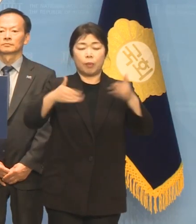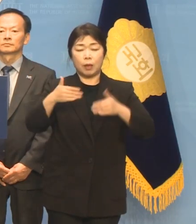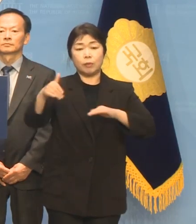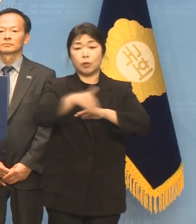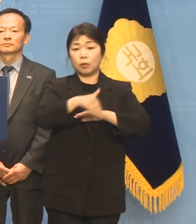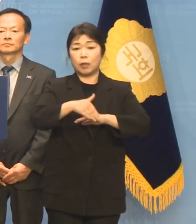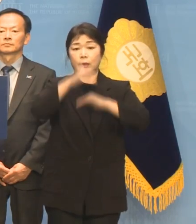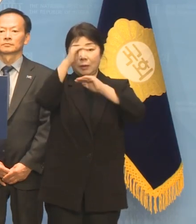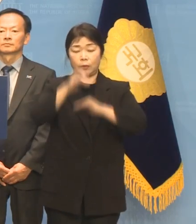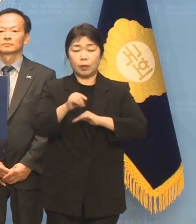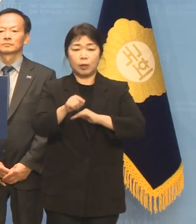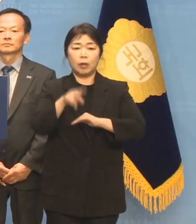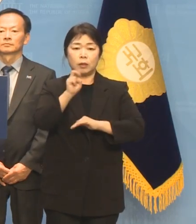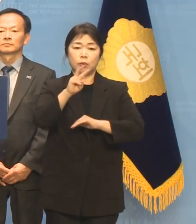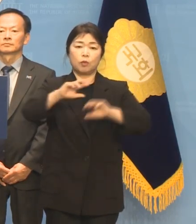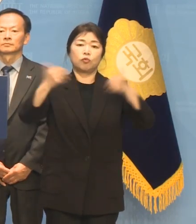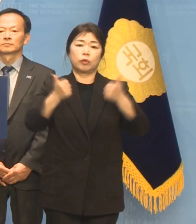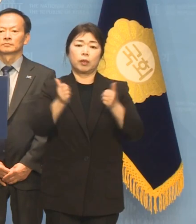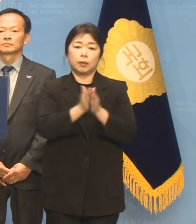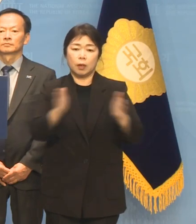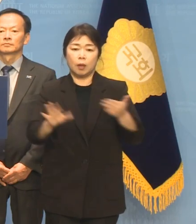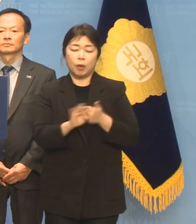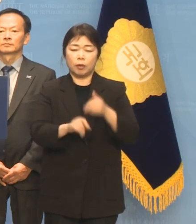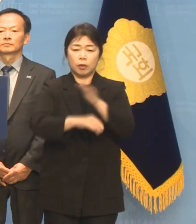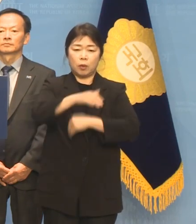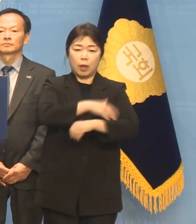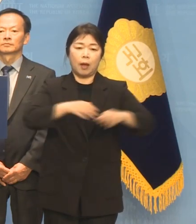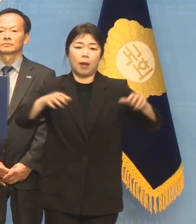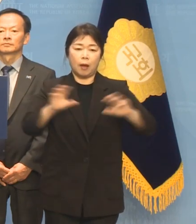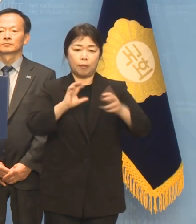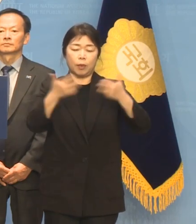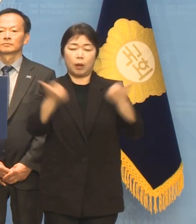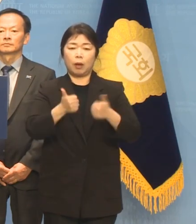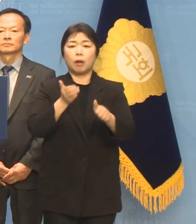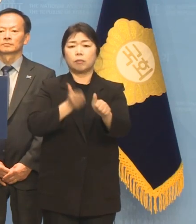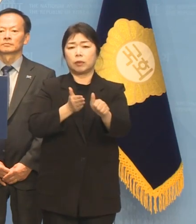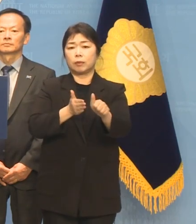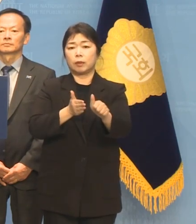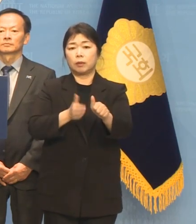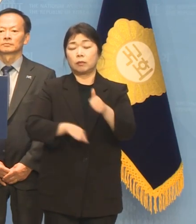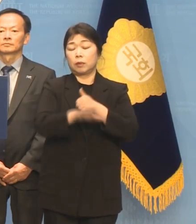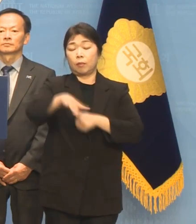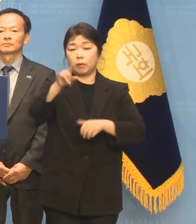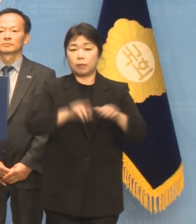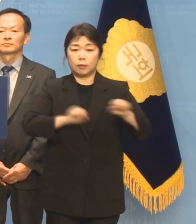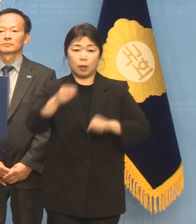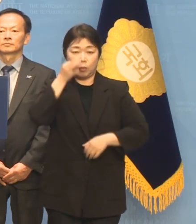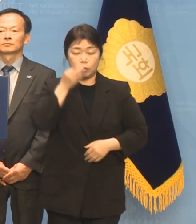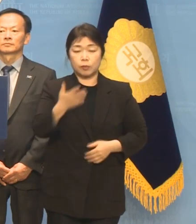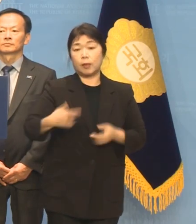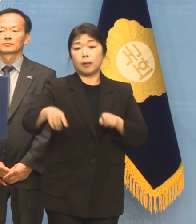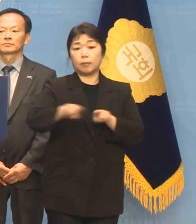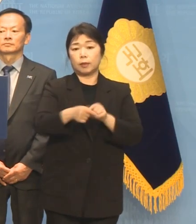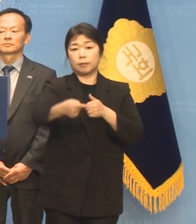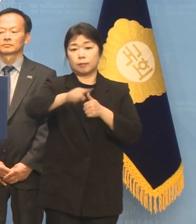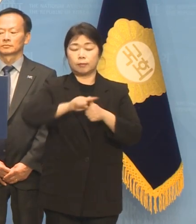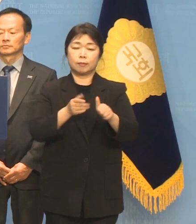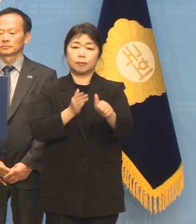여야 합의로 추진할 것을 제안합니다 조국 혁신당 행동하겠습니다 함께해